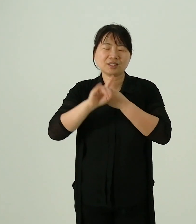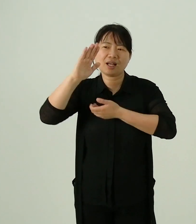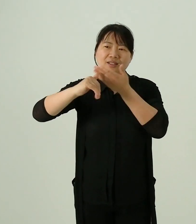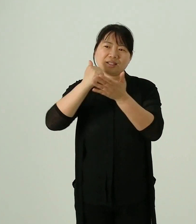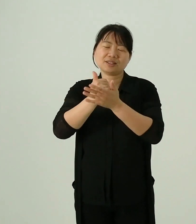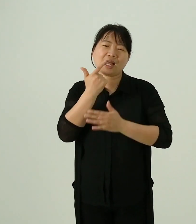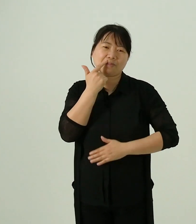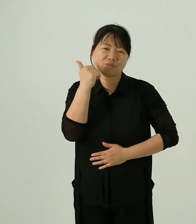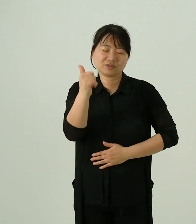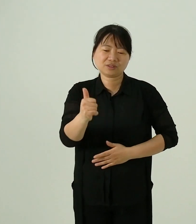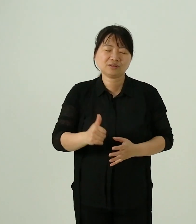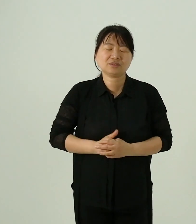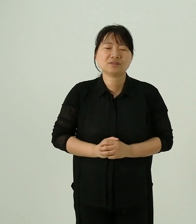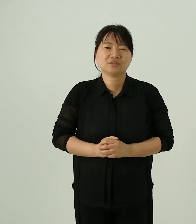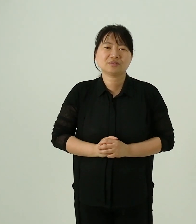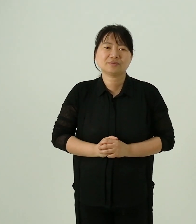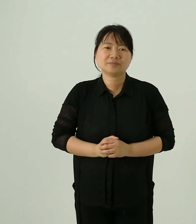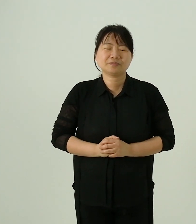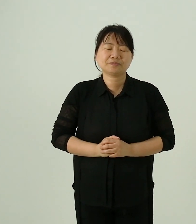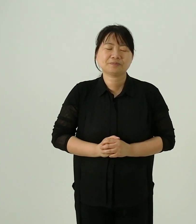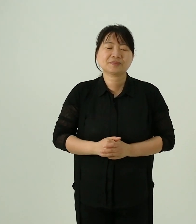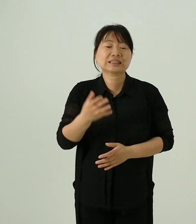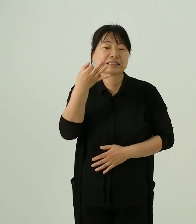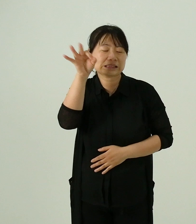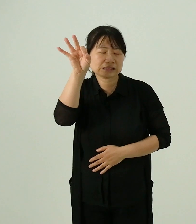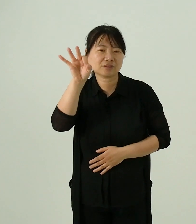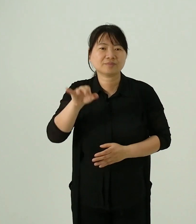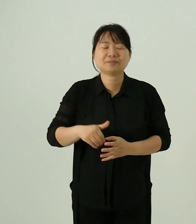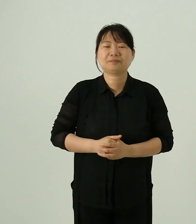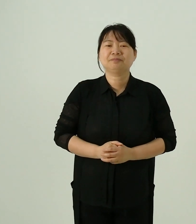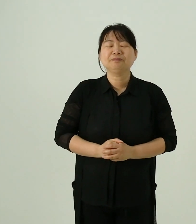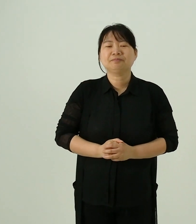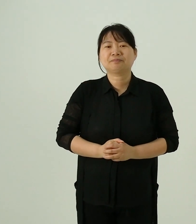하나님을 아버지로 받아들이라, 그 말이에요.